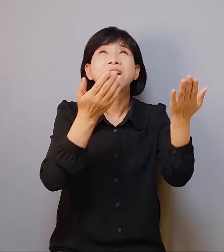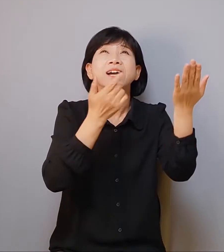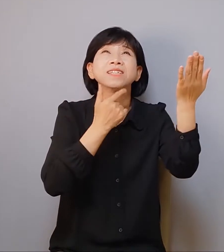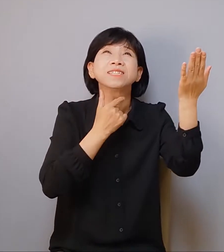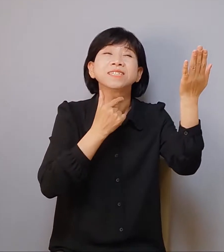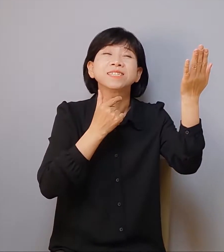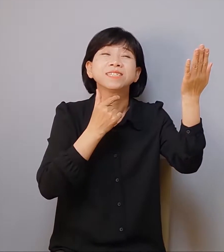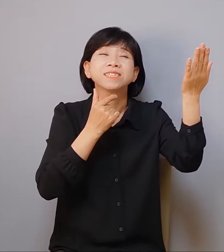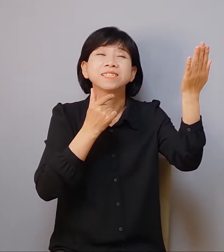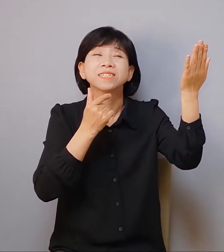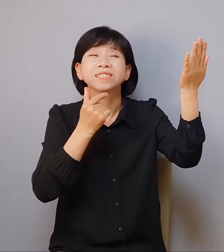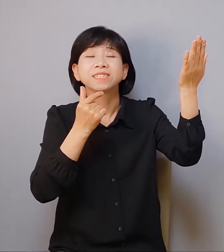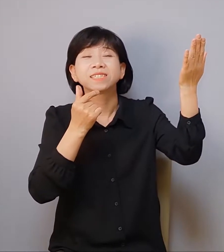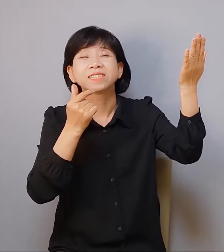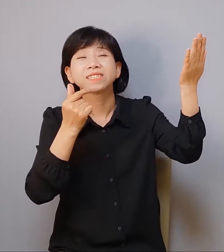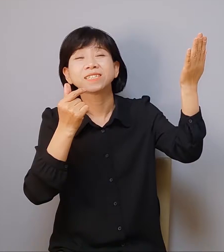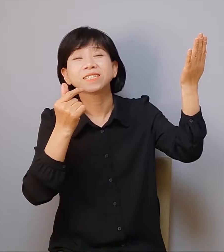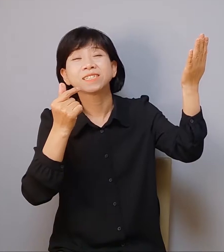찬양하리.